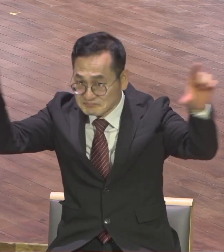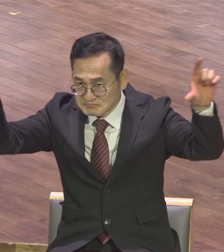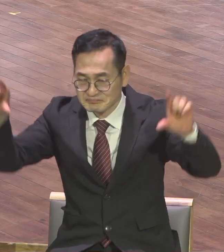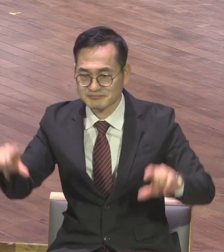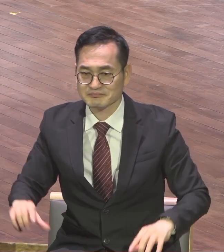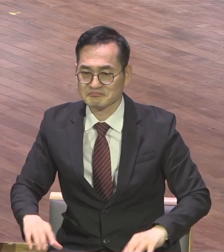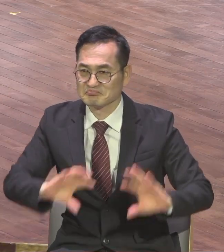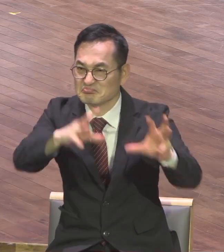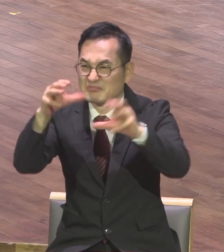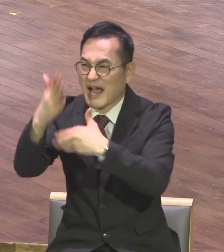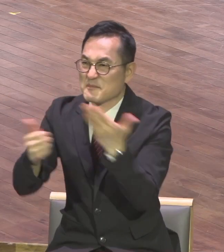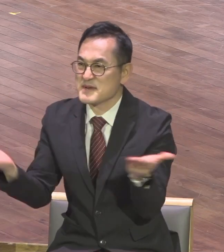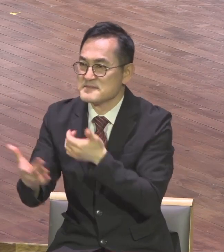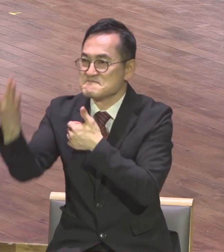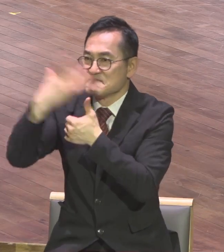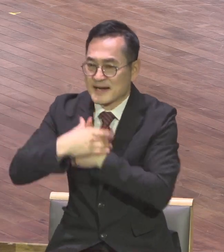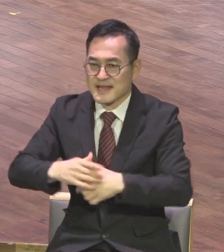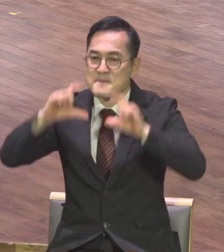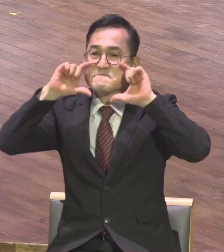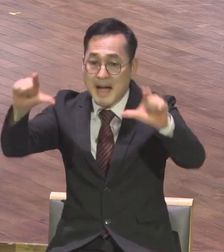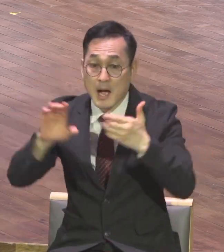하나님 기다렸다듯이 문을 확.